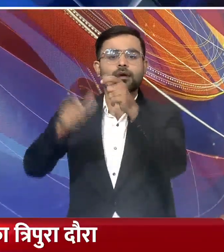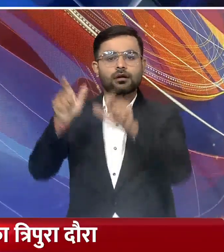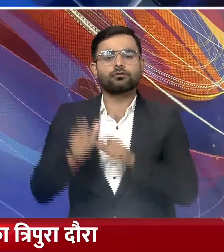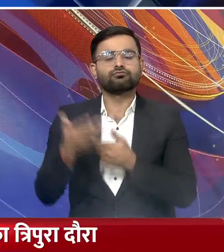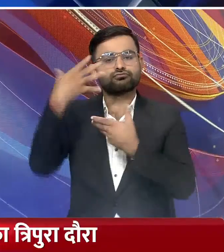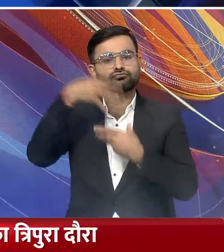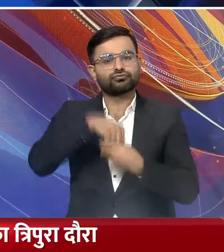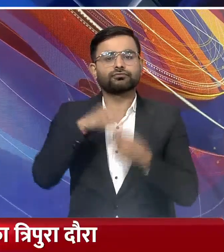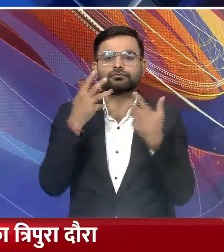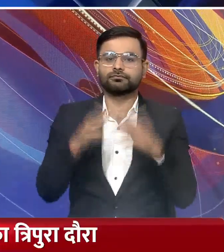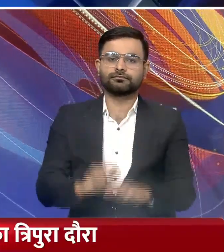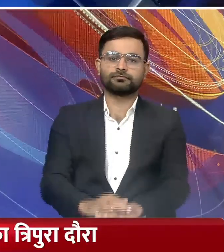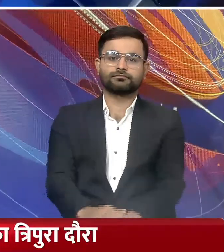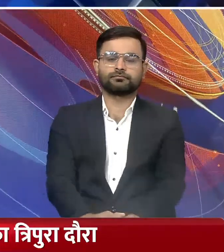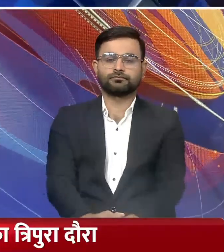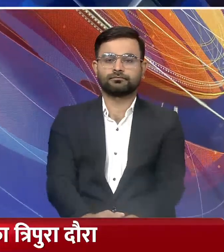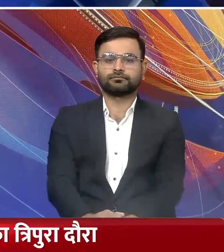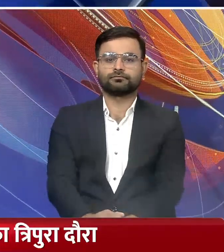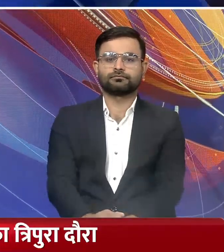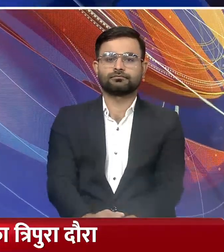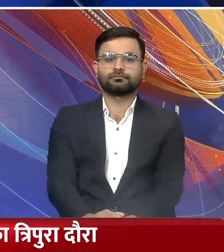में भी लेंगी भाग।